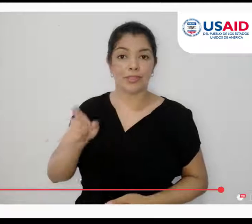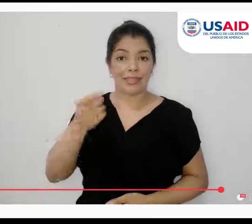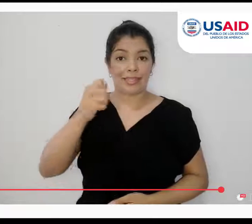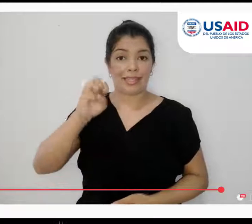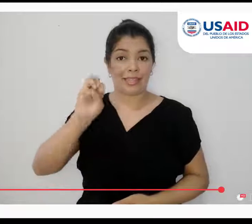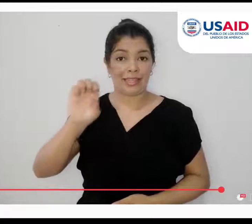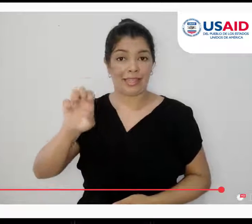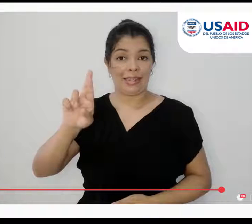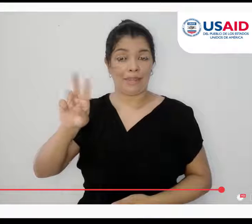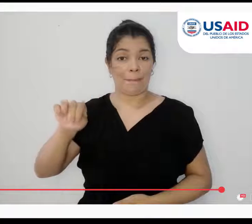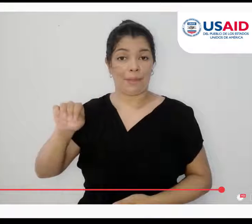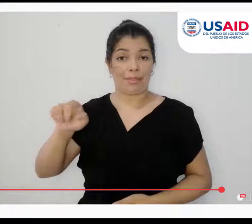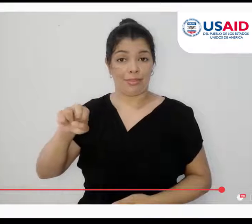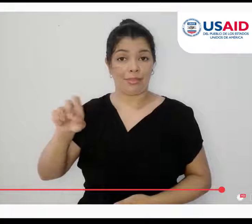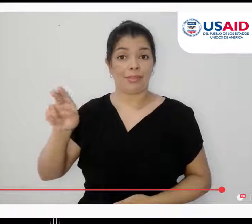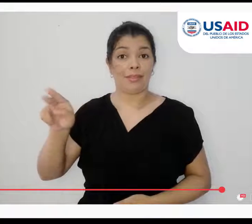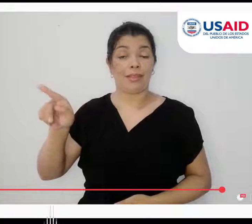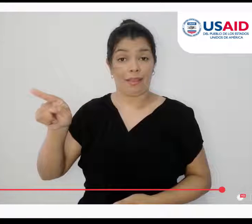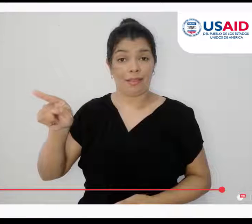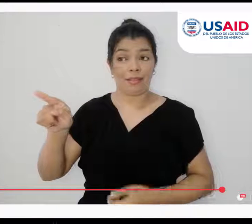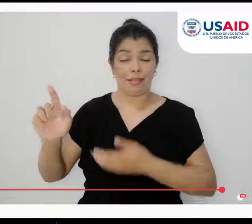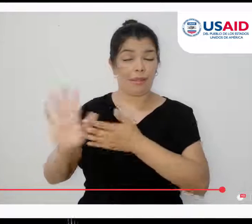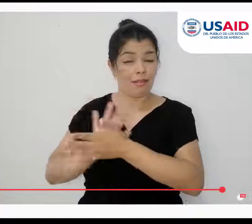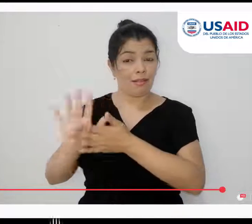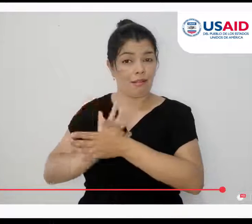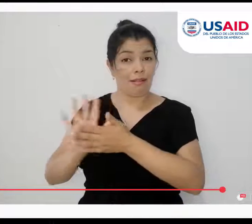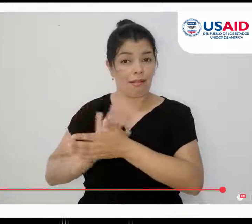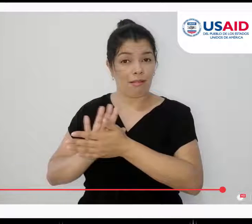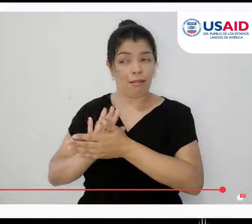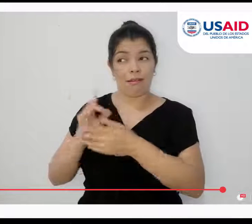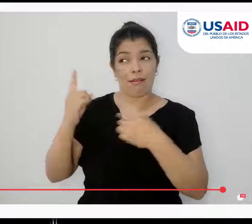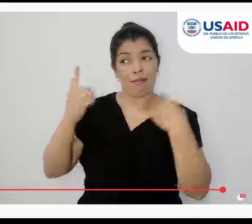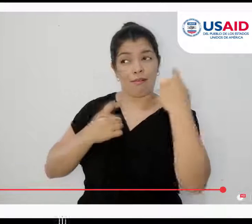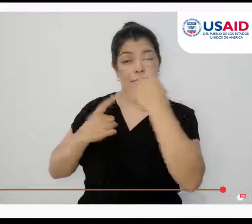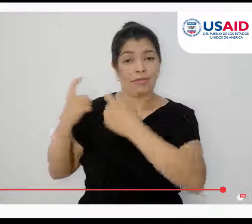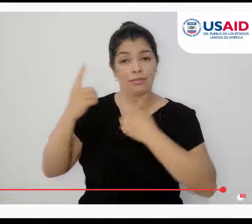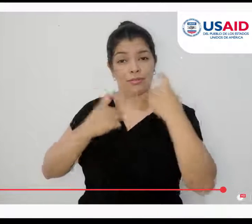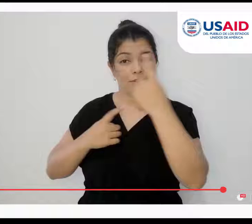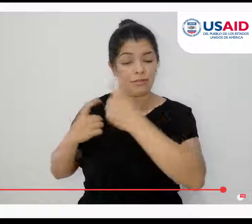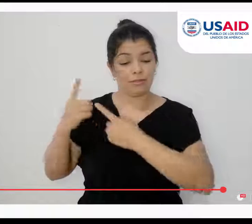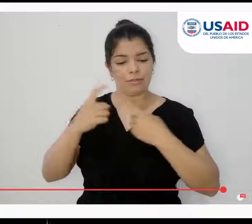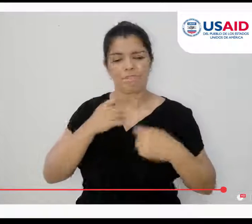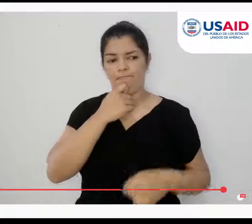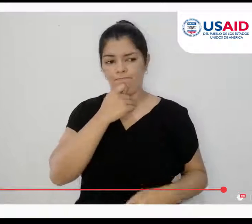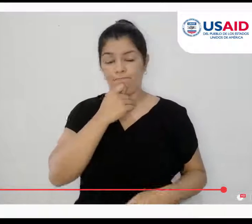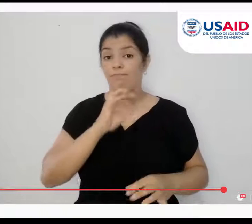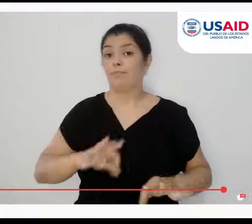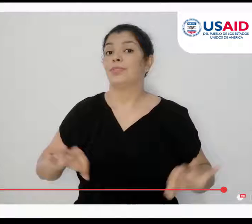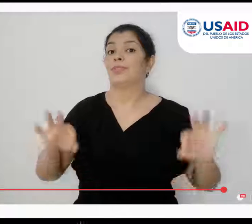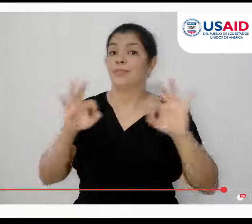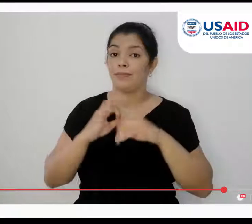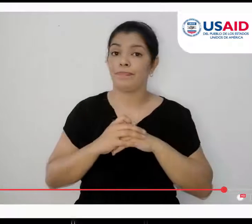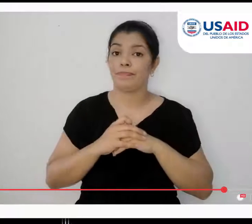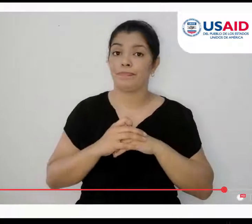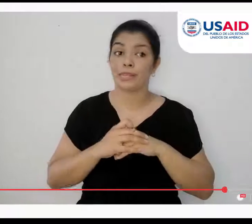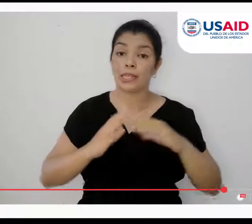en esta oportunidad nos deja Germán Chavarría, nuestro invitado Diego Gensi y oyentes, porque